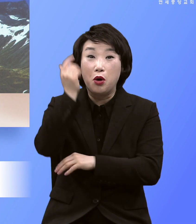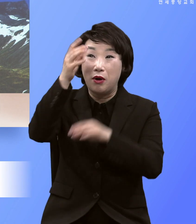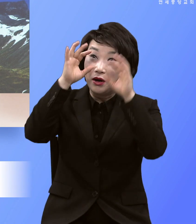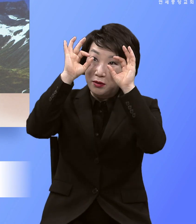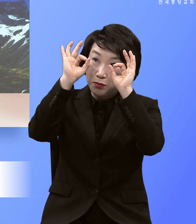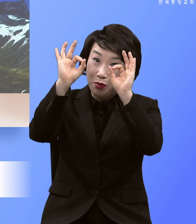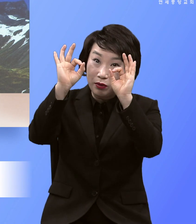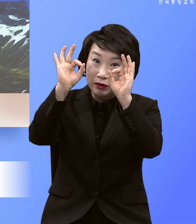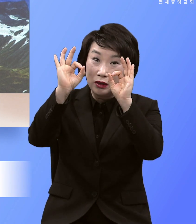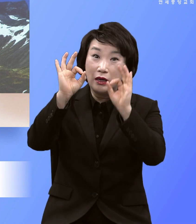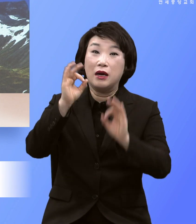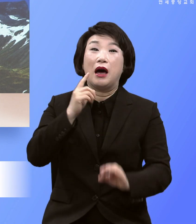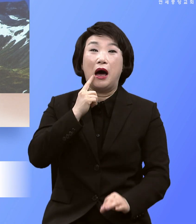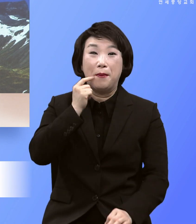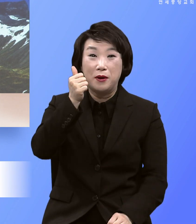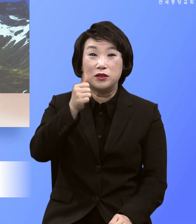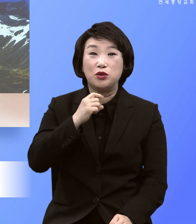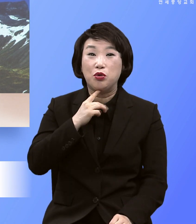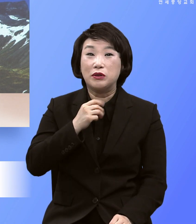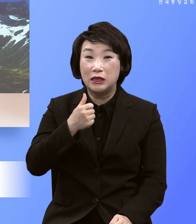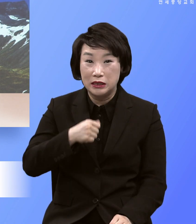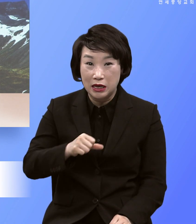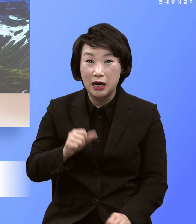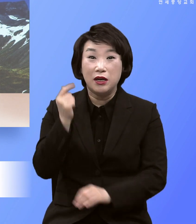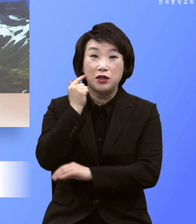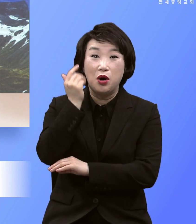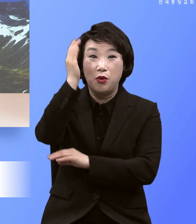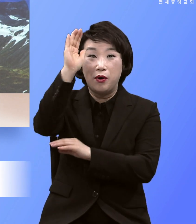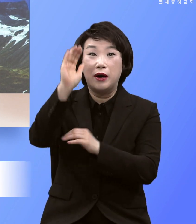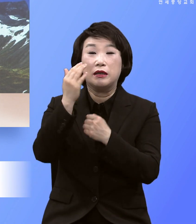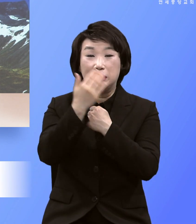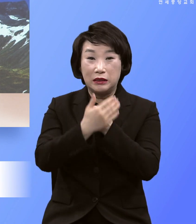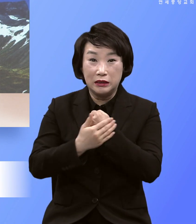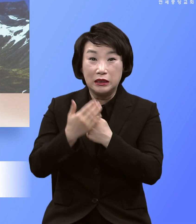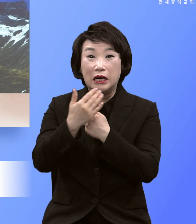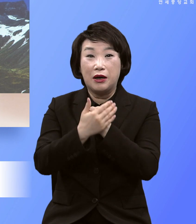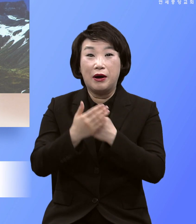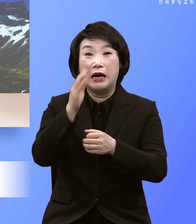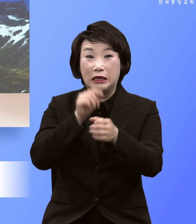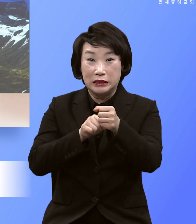영광을 보니 아버지의 독생자의 영광이요